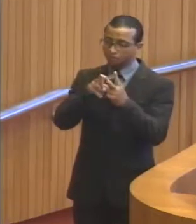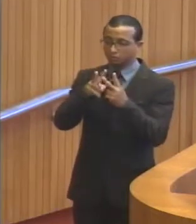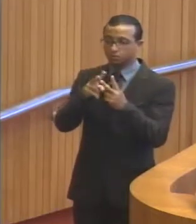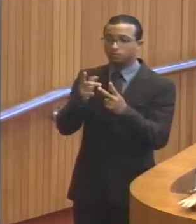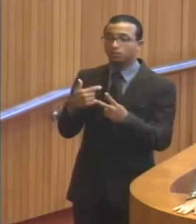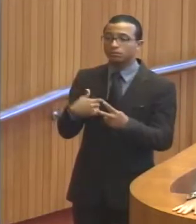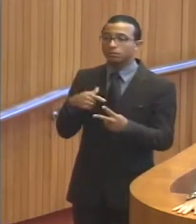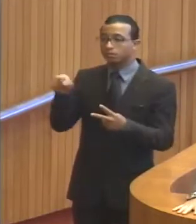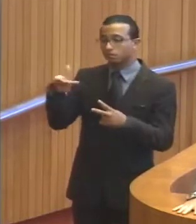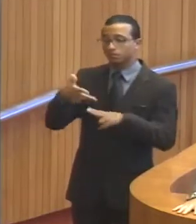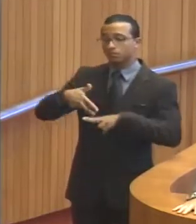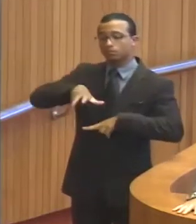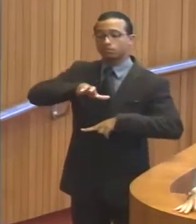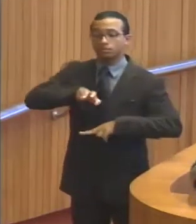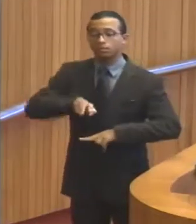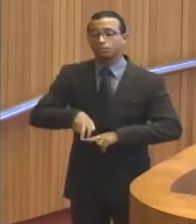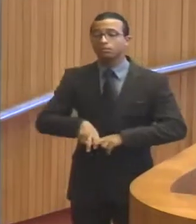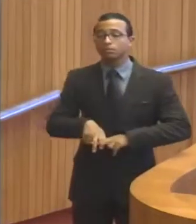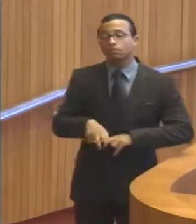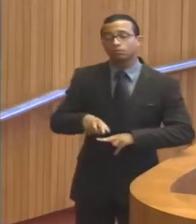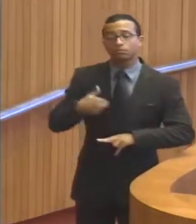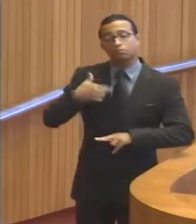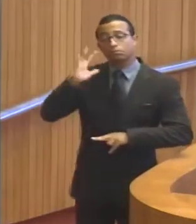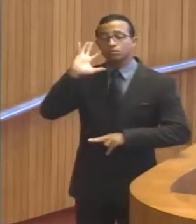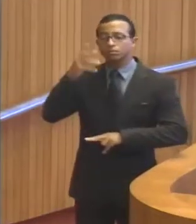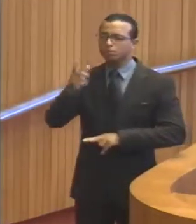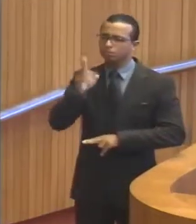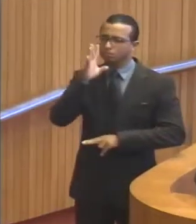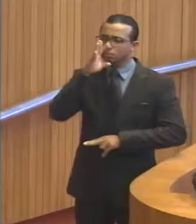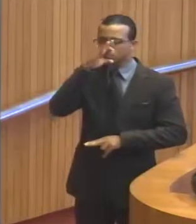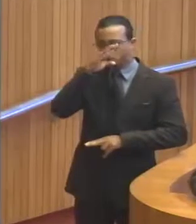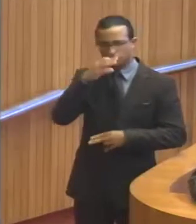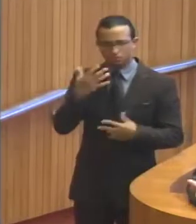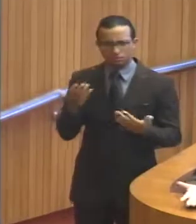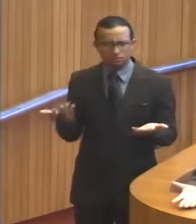está lá sentada em cima. Como é que eu posso acreditar